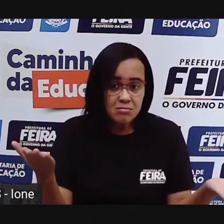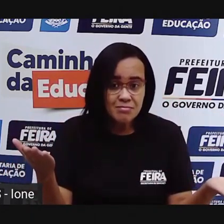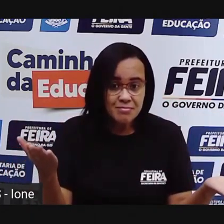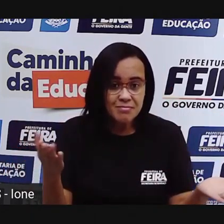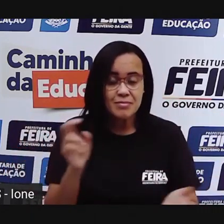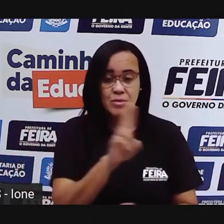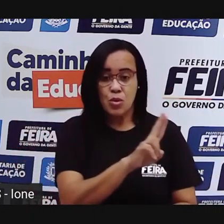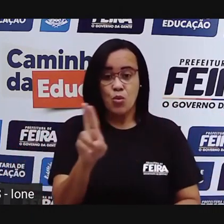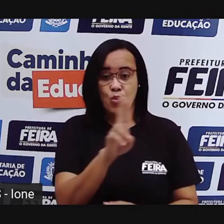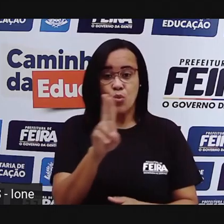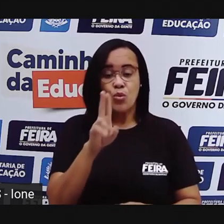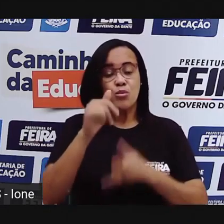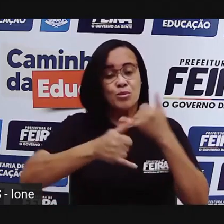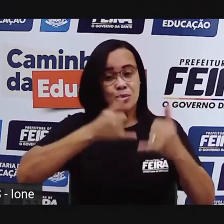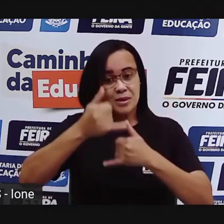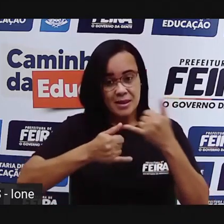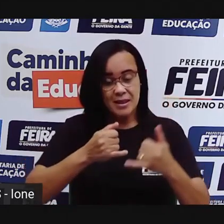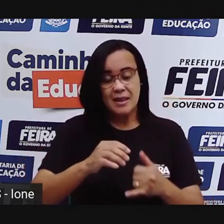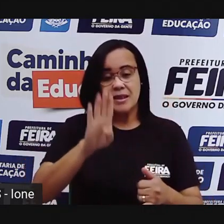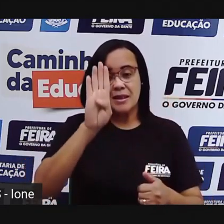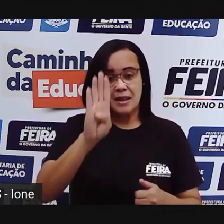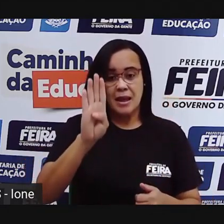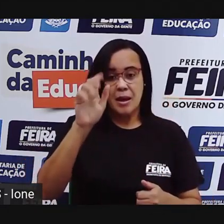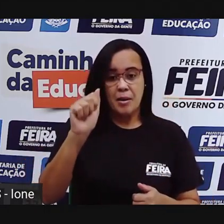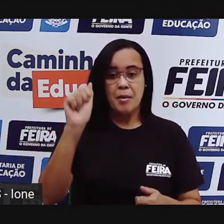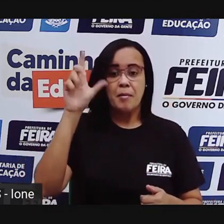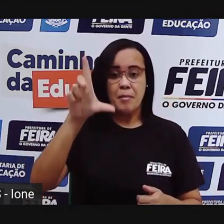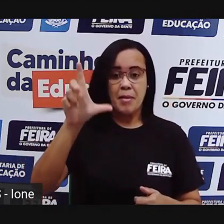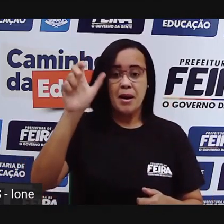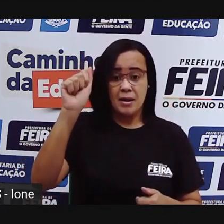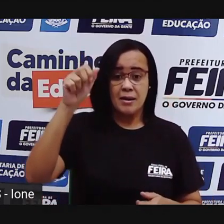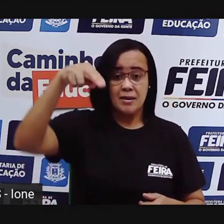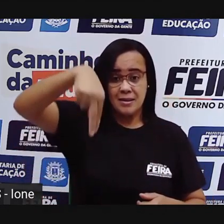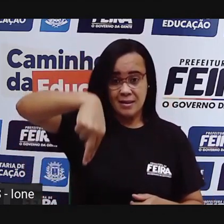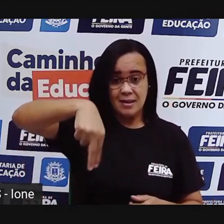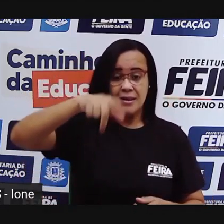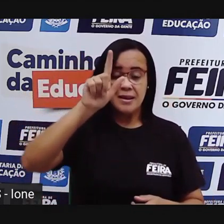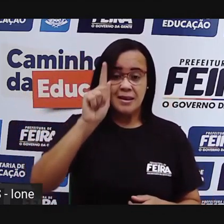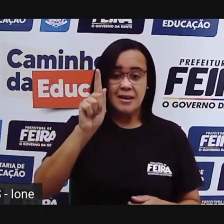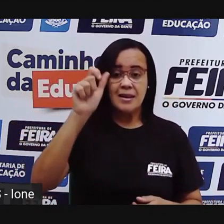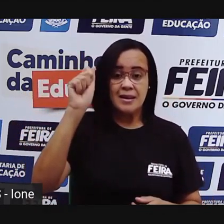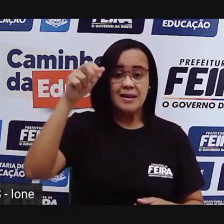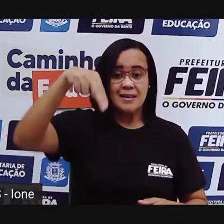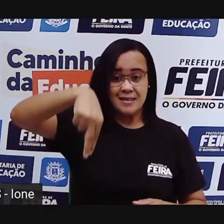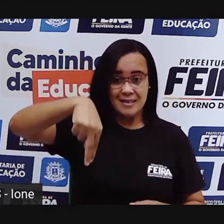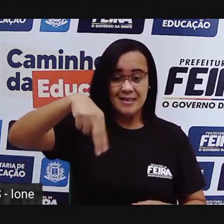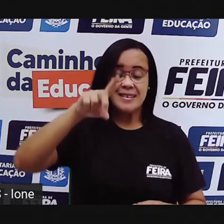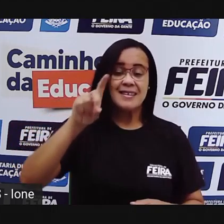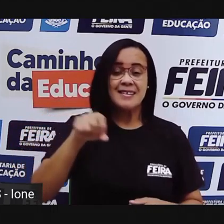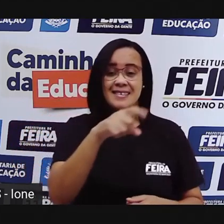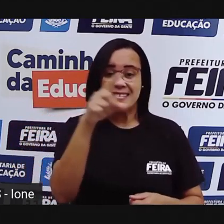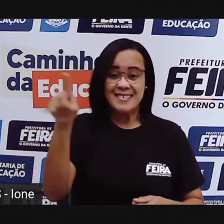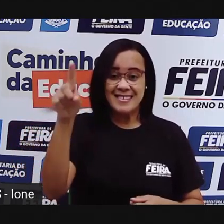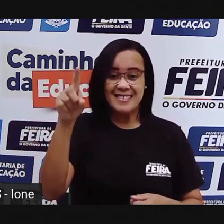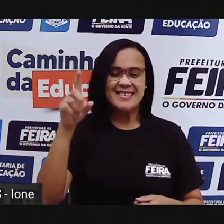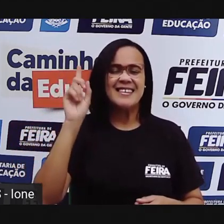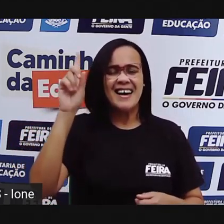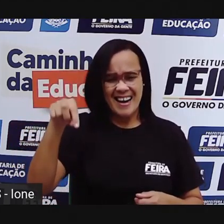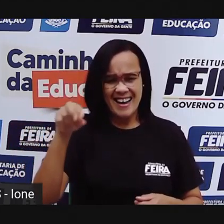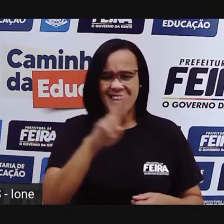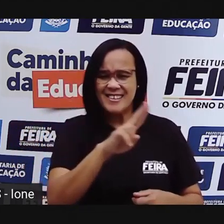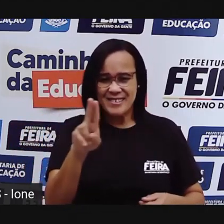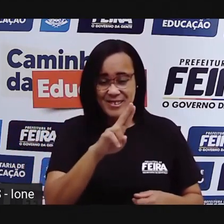O nome desse brinquedo é Balangandã. Isso! O nome é engraçado, não é? Tem algumas pessoas que